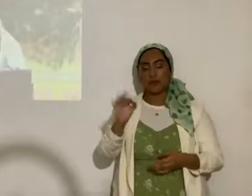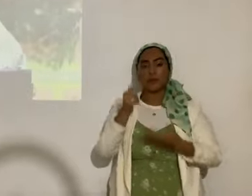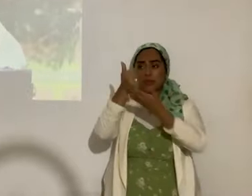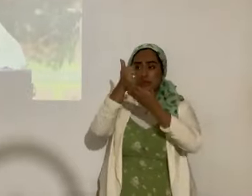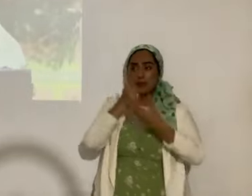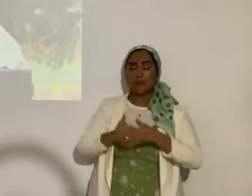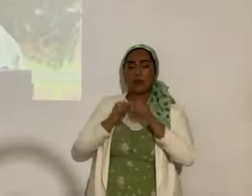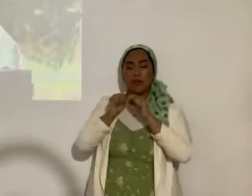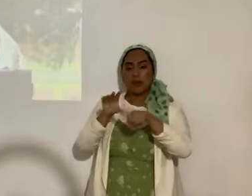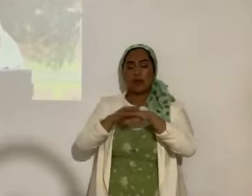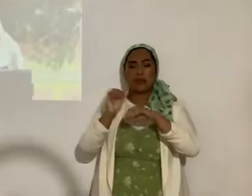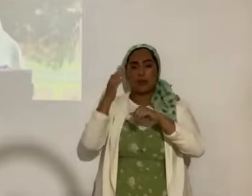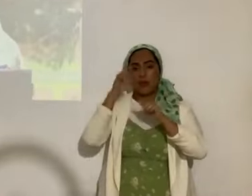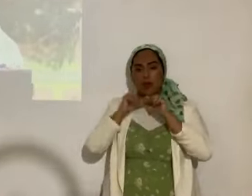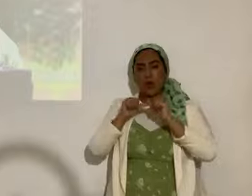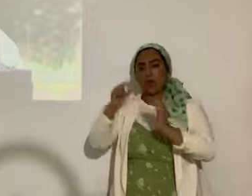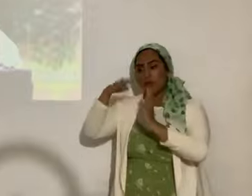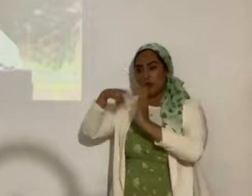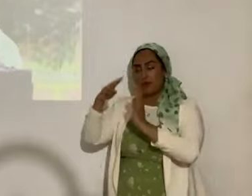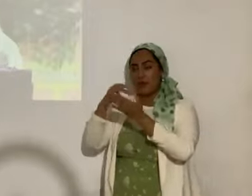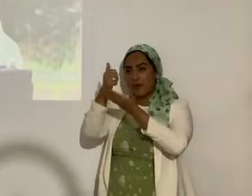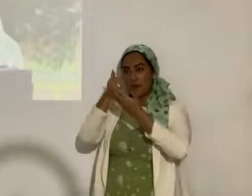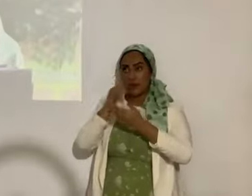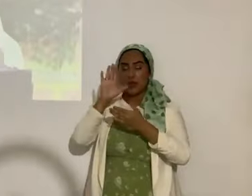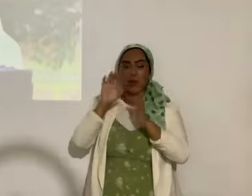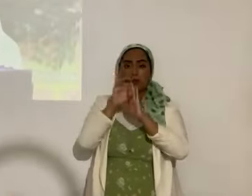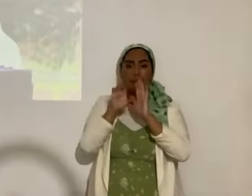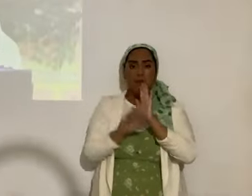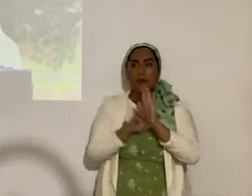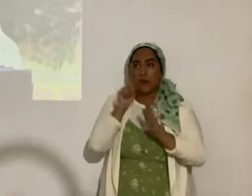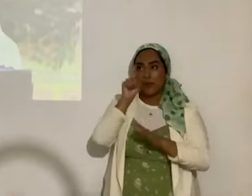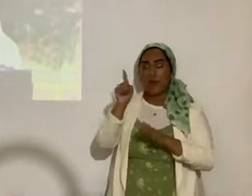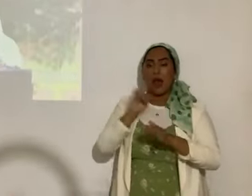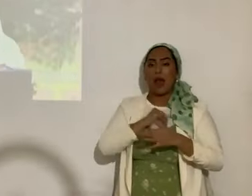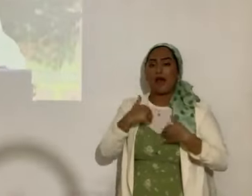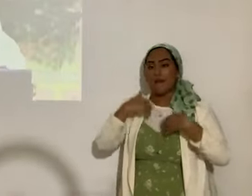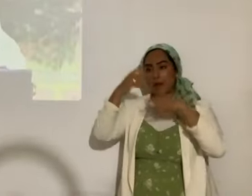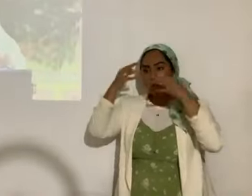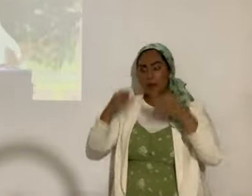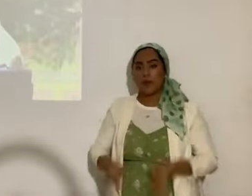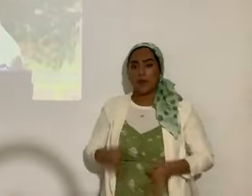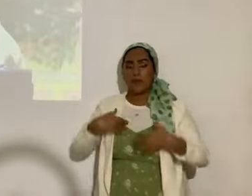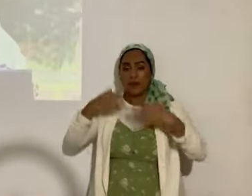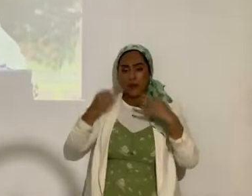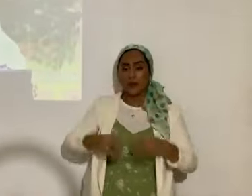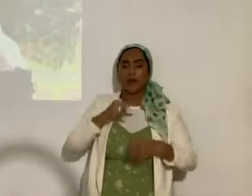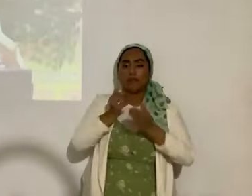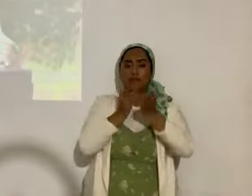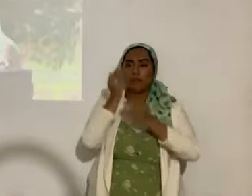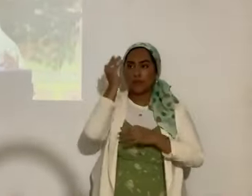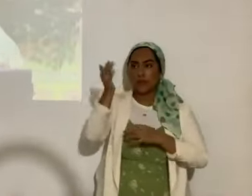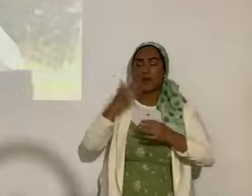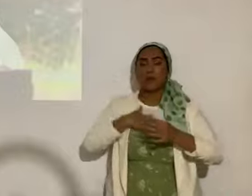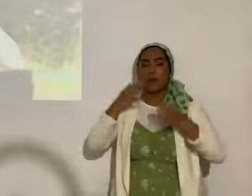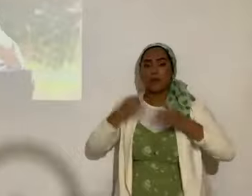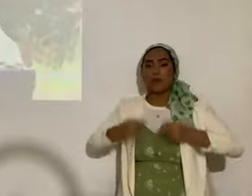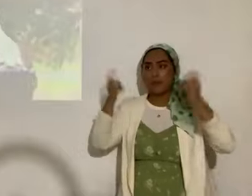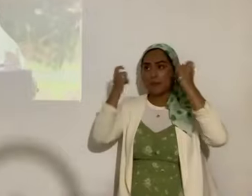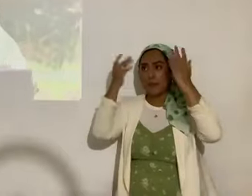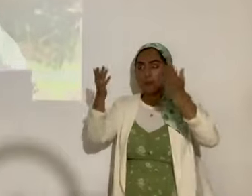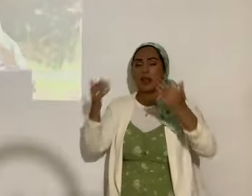y cada sábado leímos guíame en la cena de tus mandamientos porque en ella tengo mi voluntad mi voluntad es servirte mi voluntad